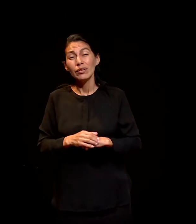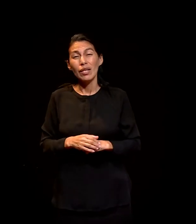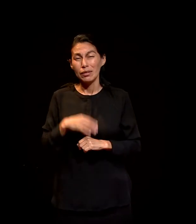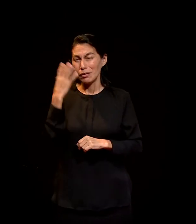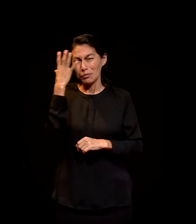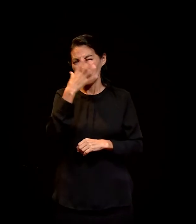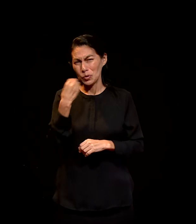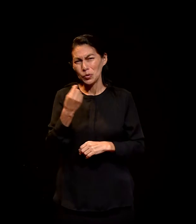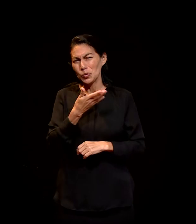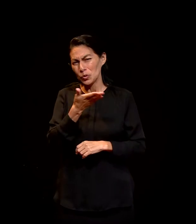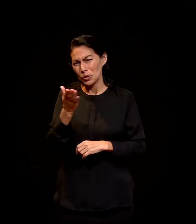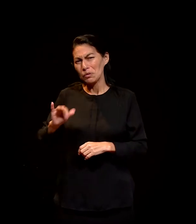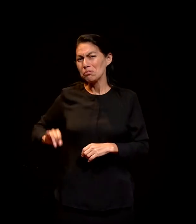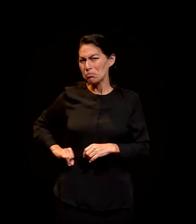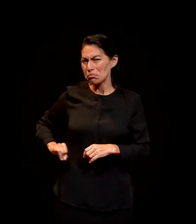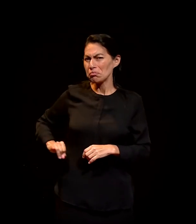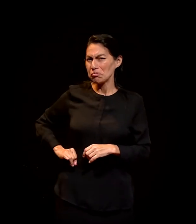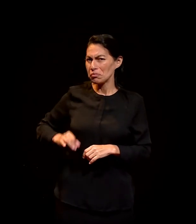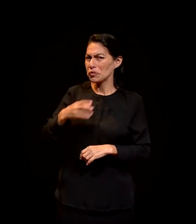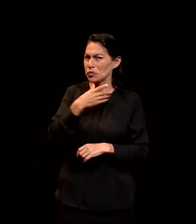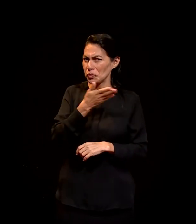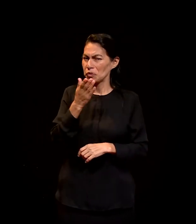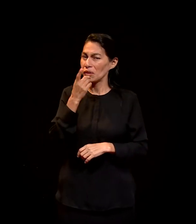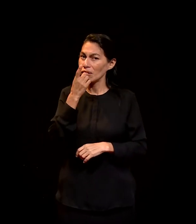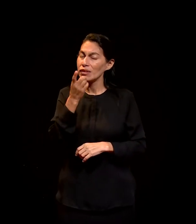de lo que ustedes han dicho